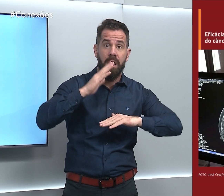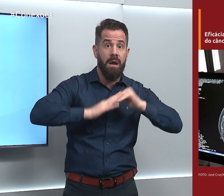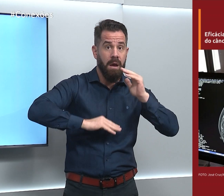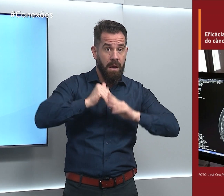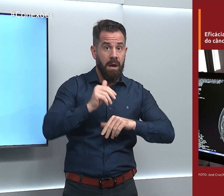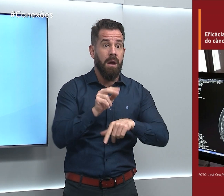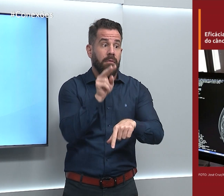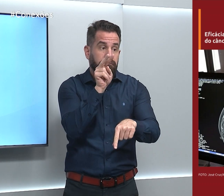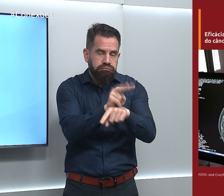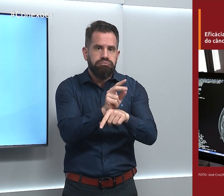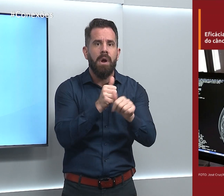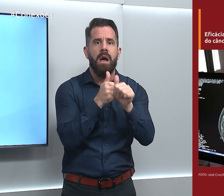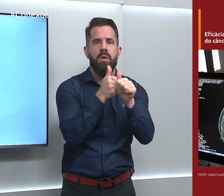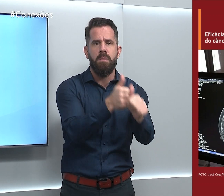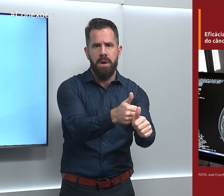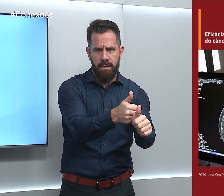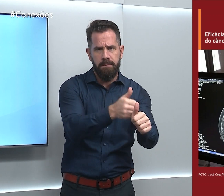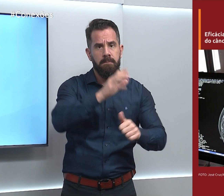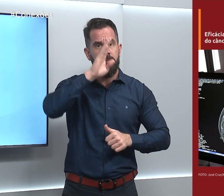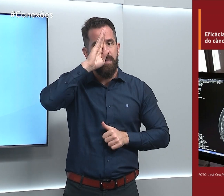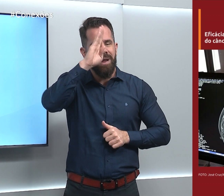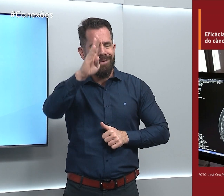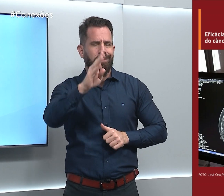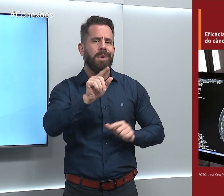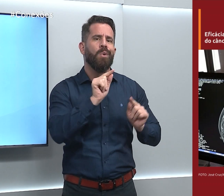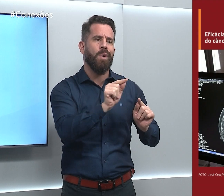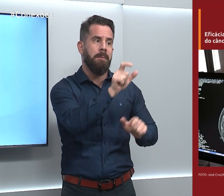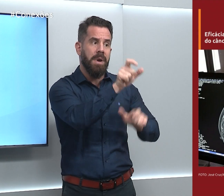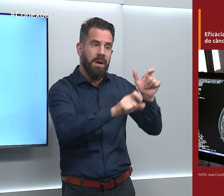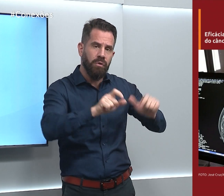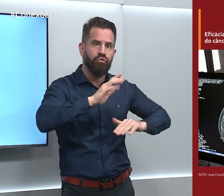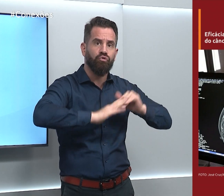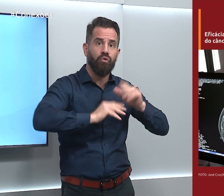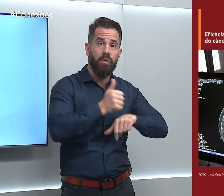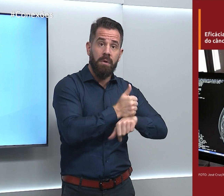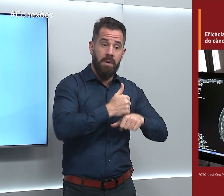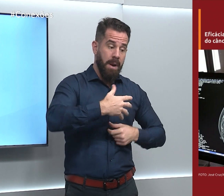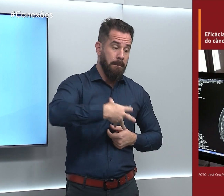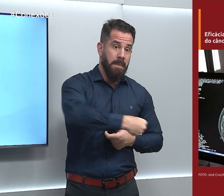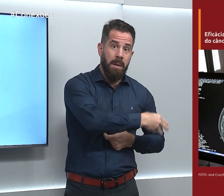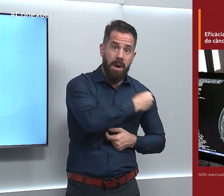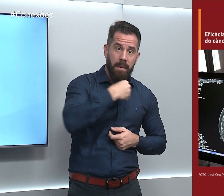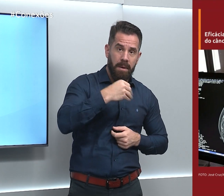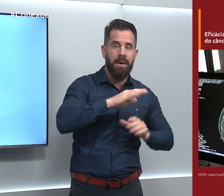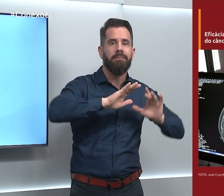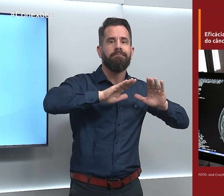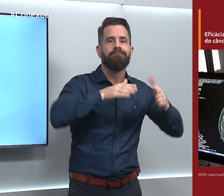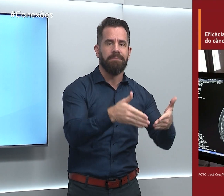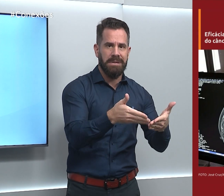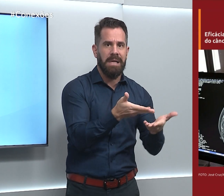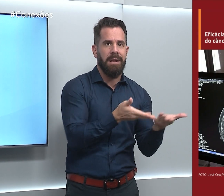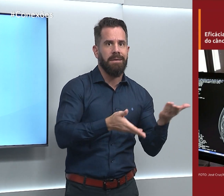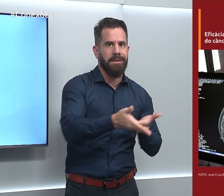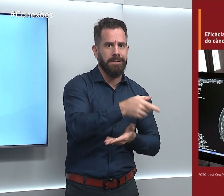saúde, sobretudo especialistas em radiologia e diagnóstico por imagem.